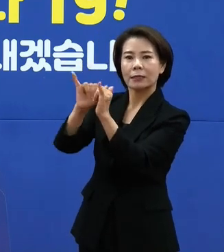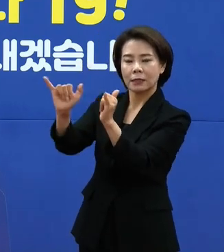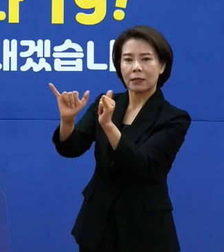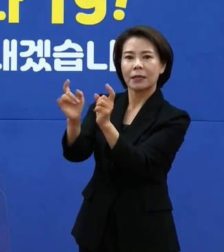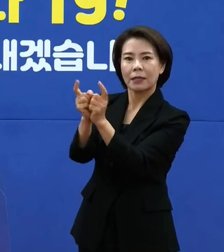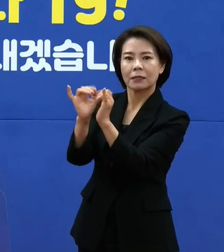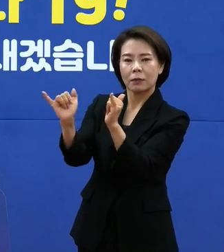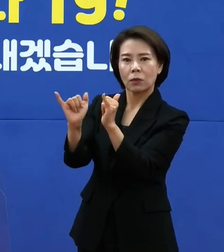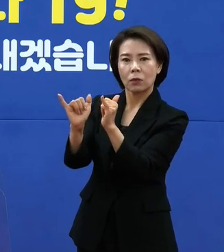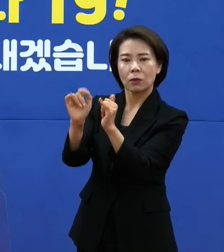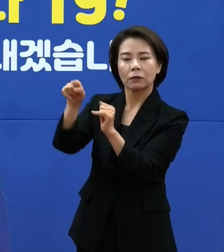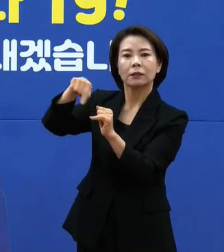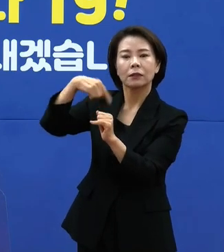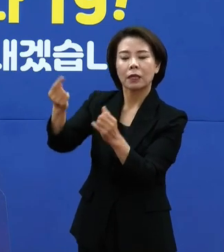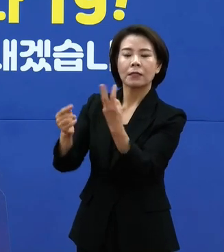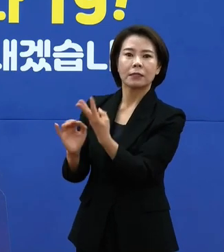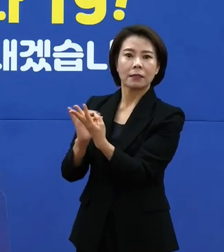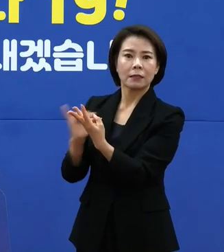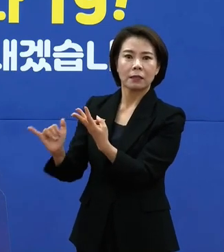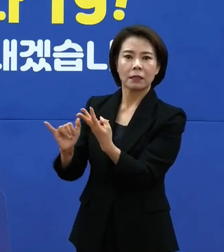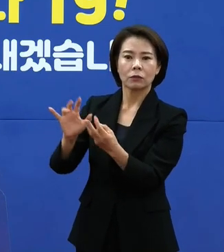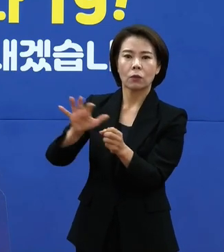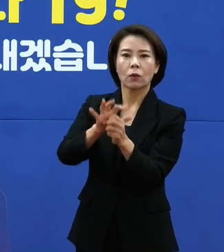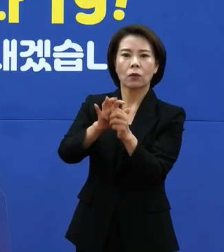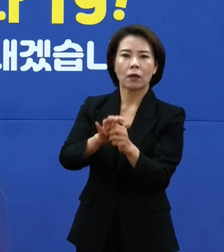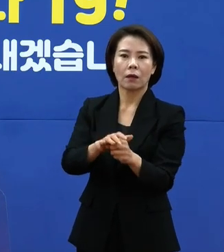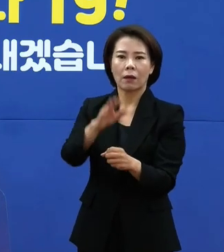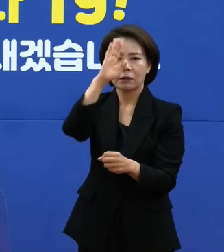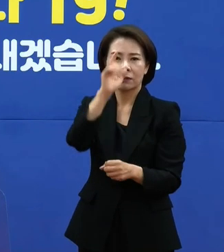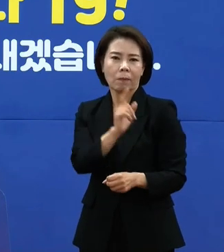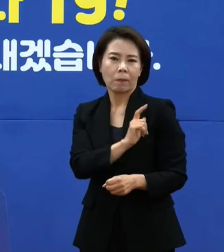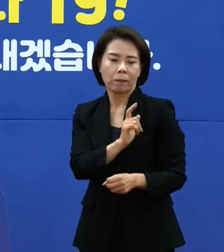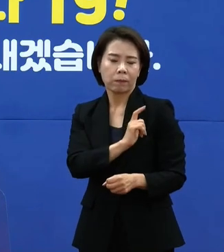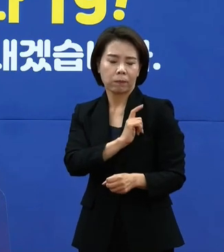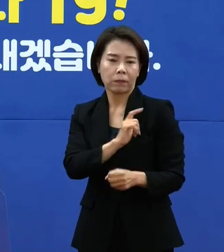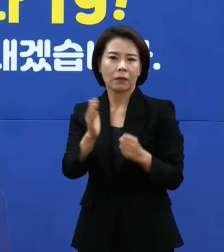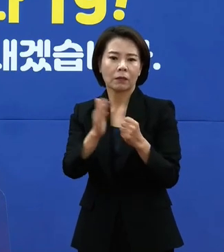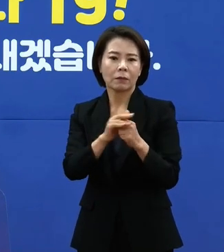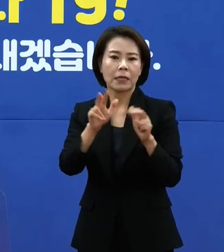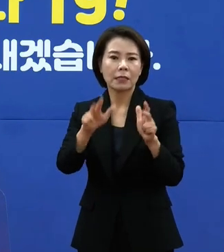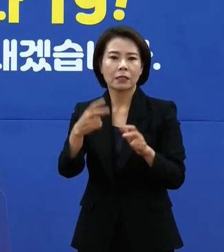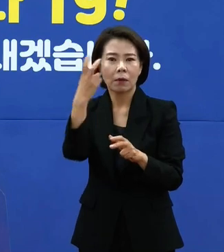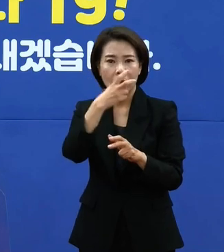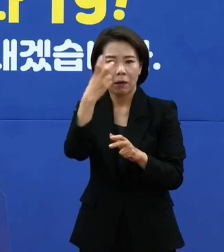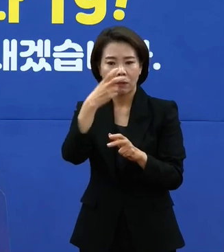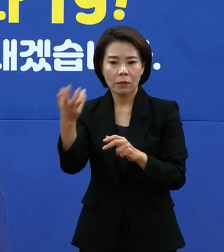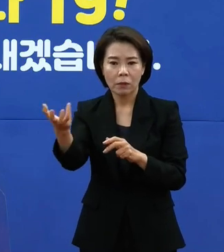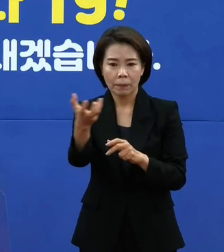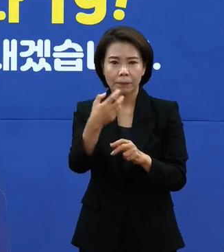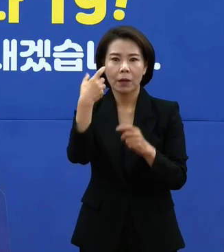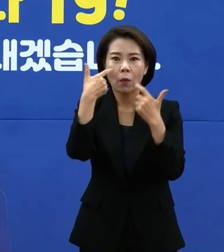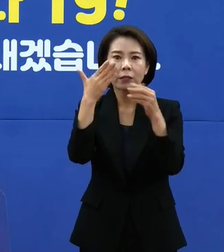접촉자, 그리고 3명은 코로나19 유증상자로 현재 감염 경로를 확인 중에 있습니다.